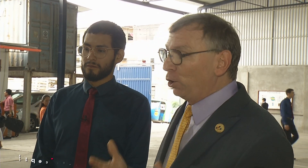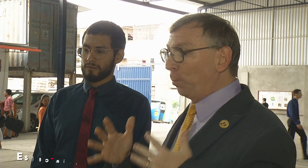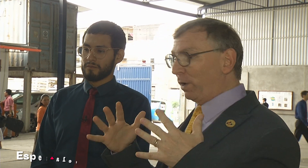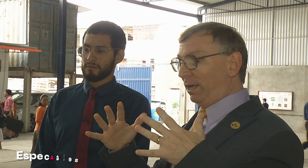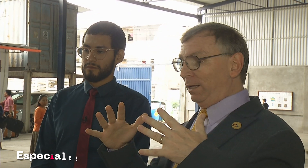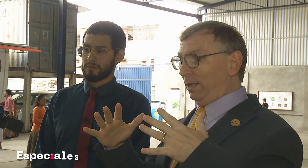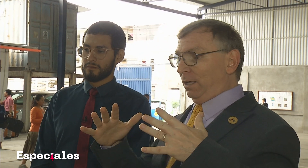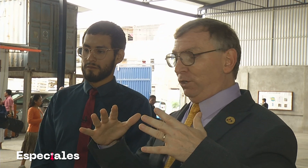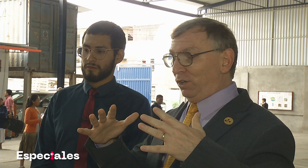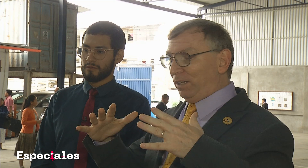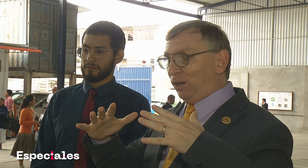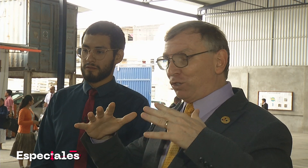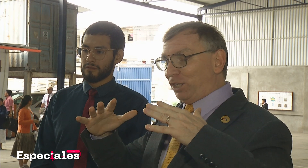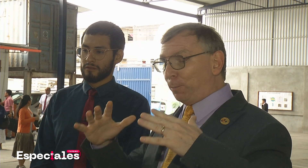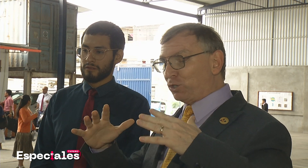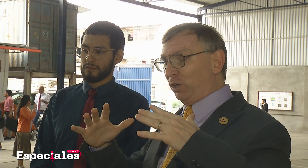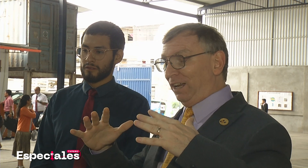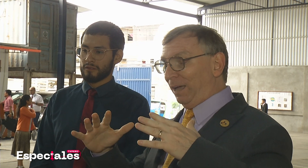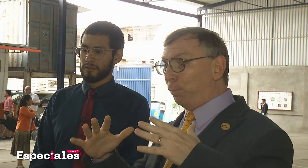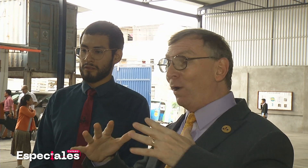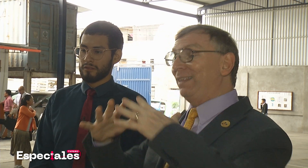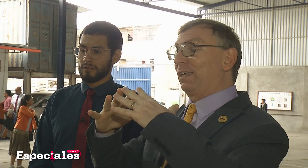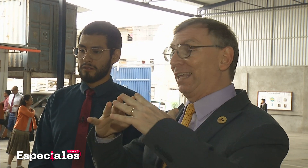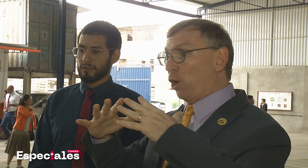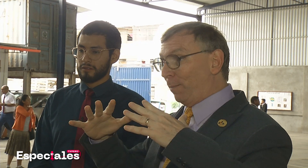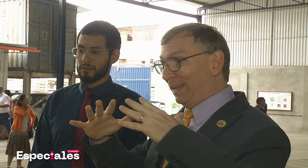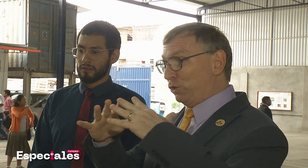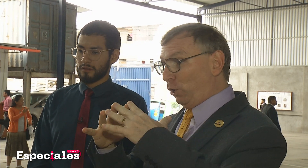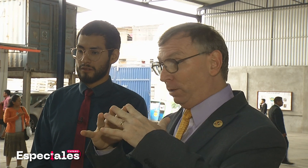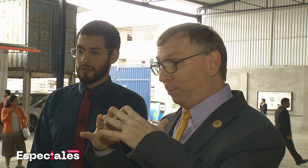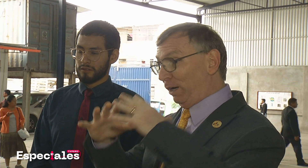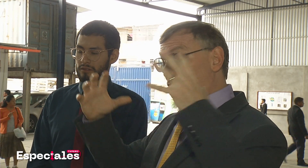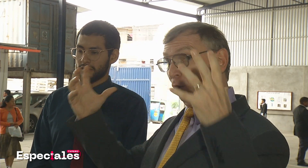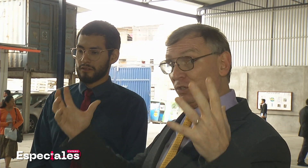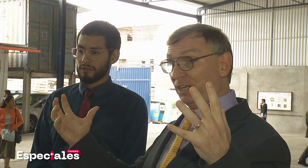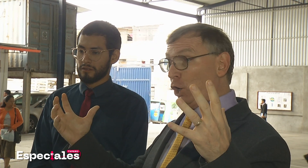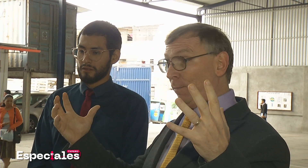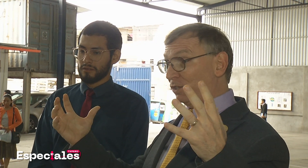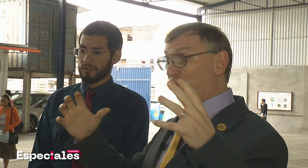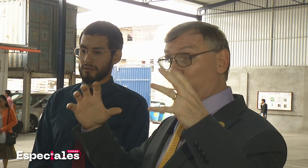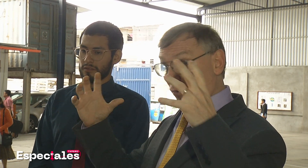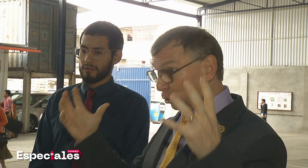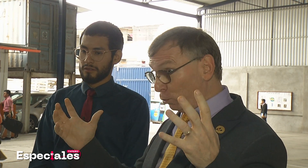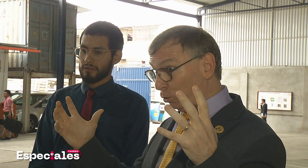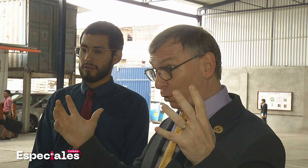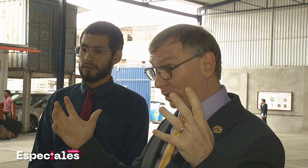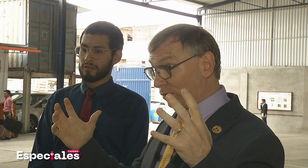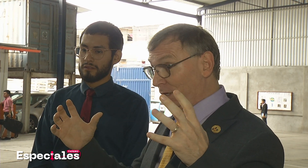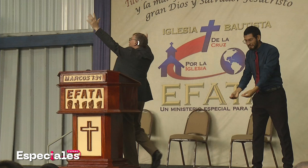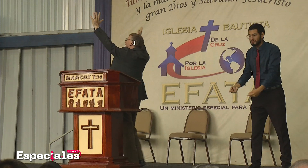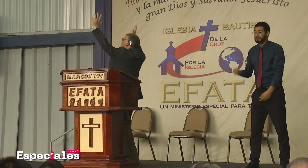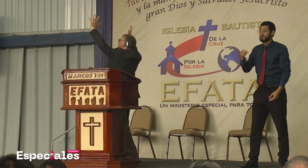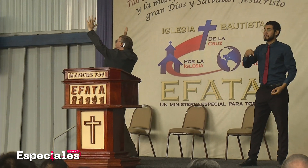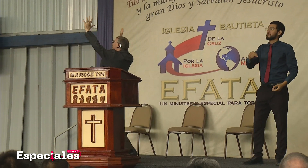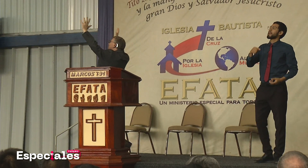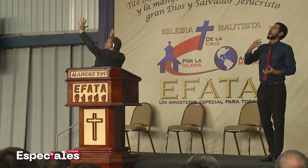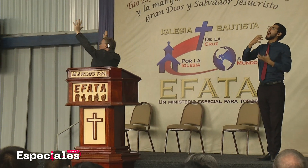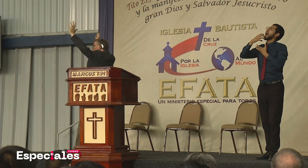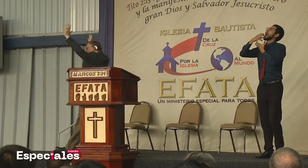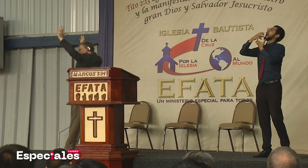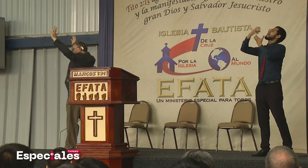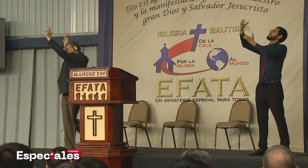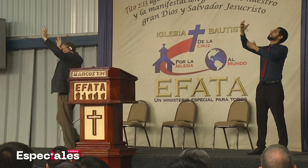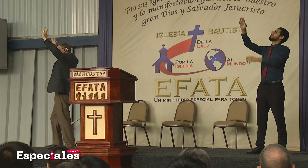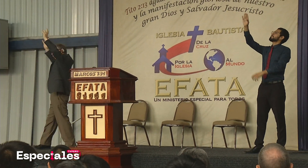intérpretes. Los intérpretes son la puente de acomodación para los dos idiomas, las dos culturas.